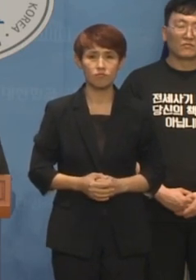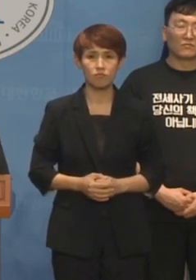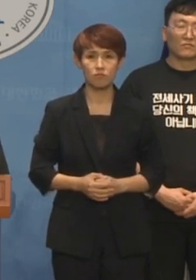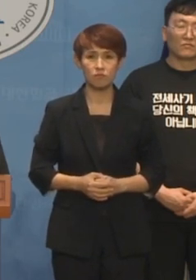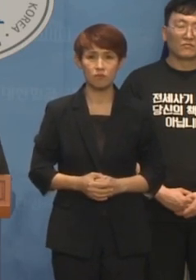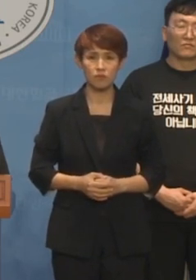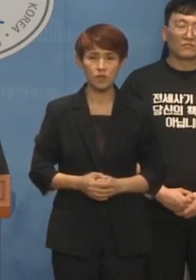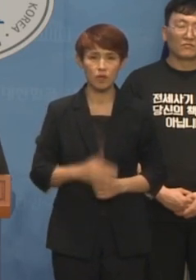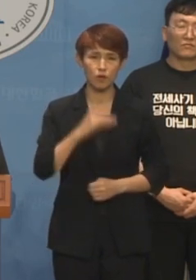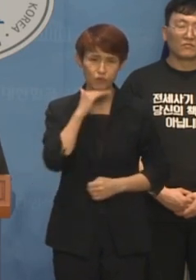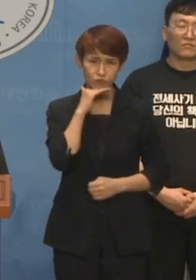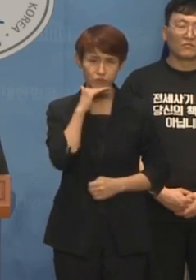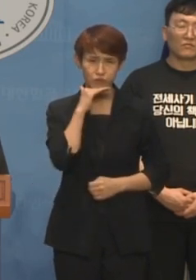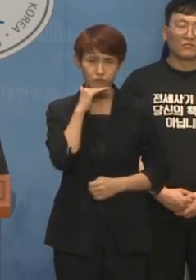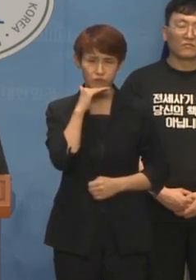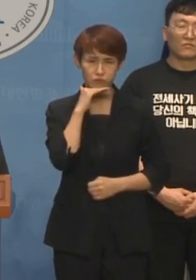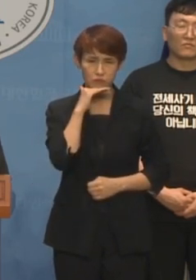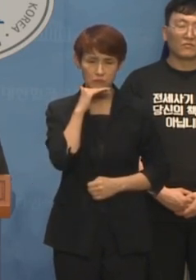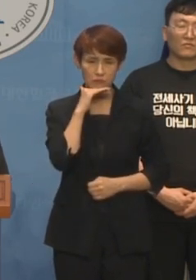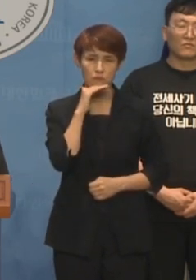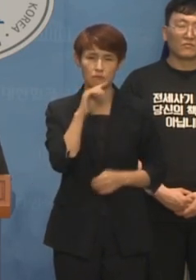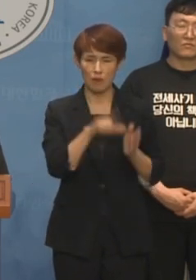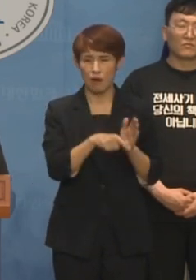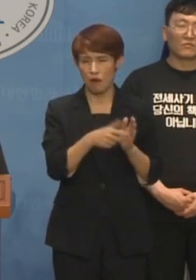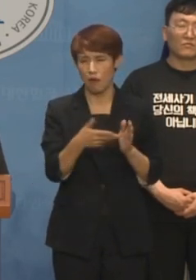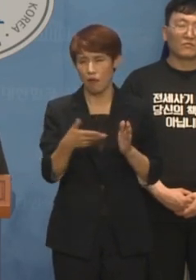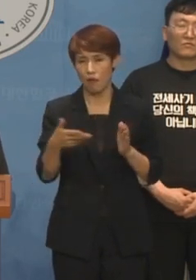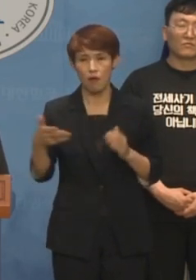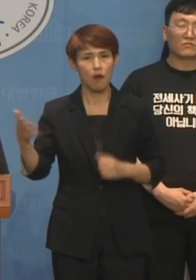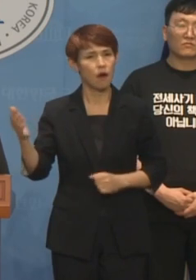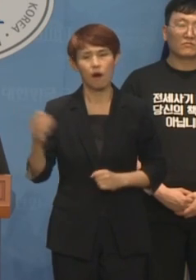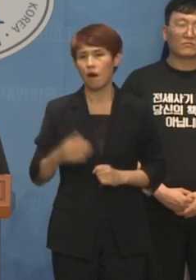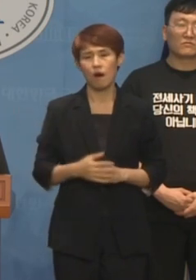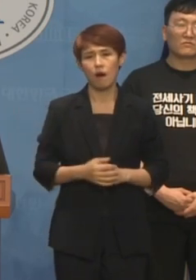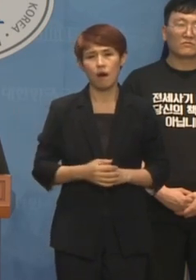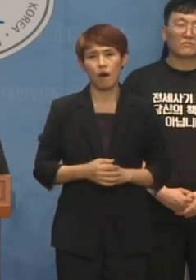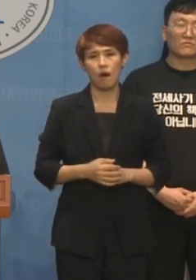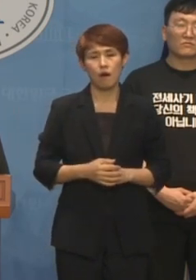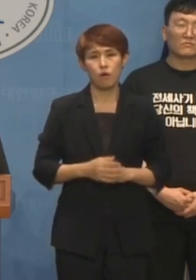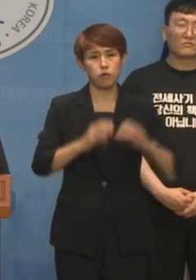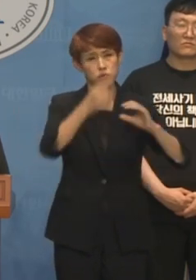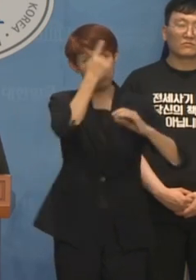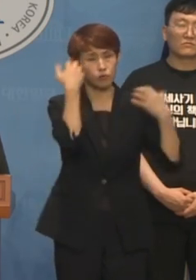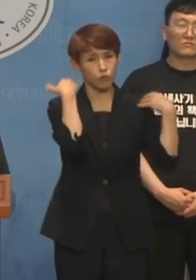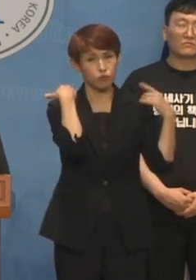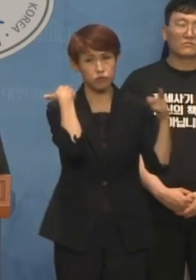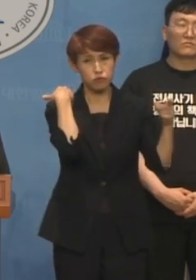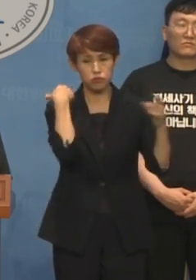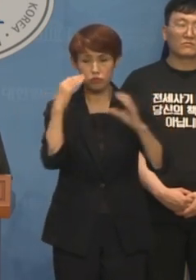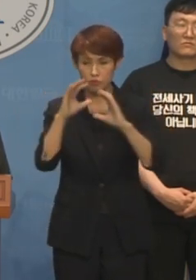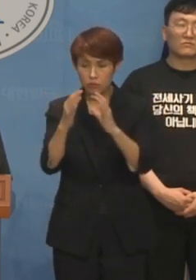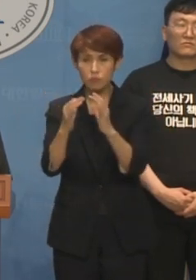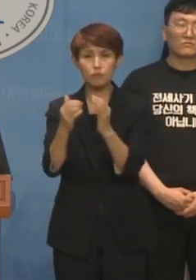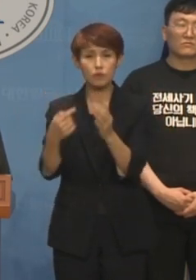이렇게 시간을 끌고 피를 말리시면 이게 어찌 국가가